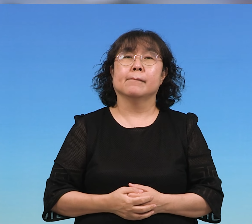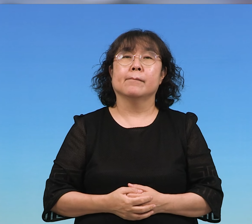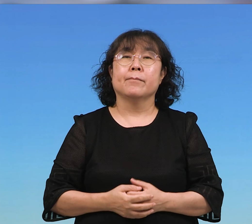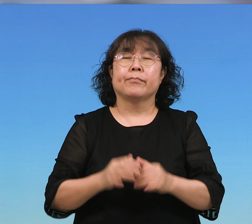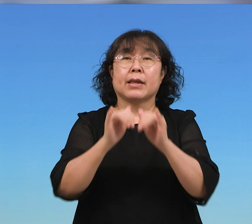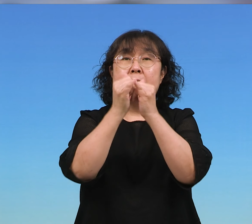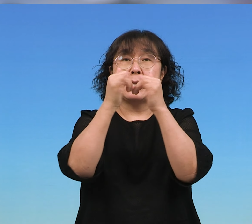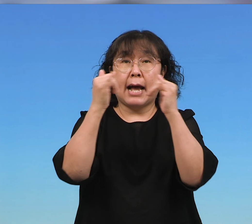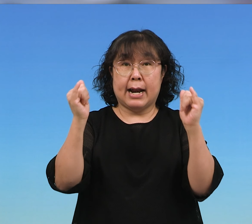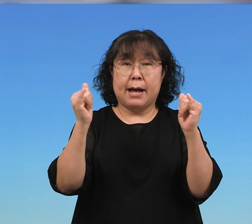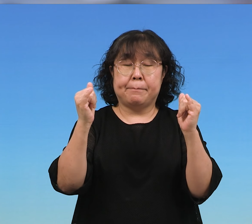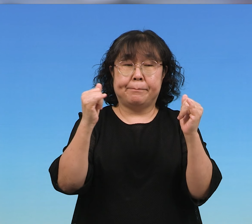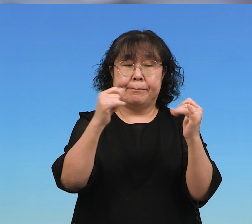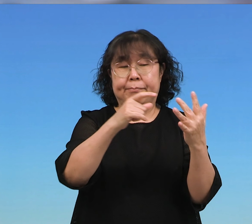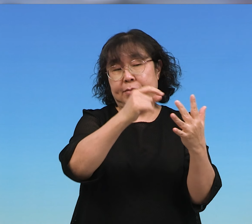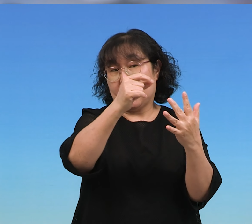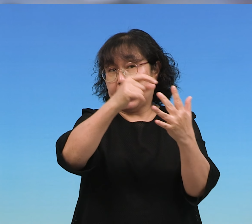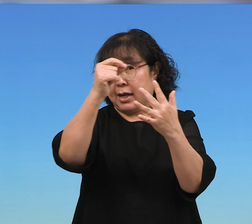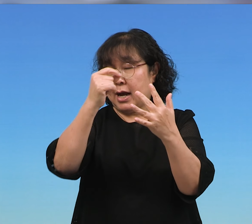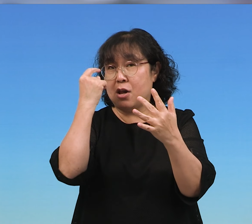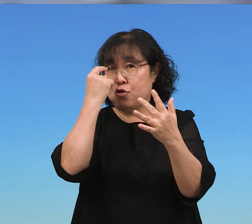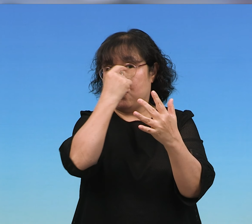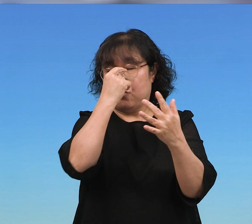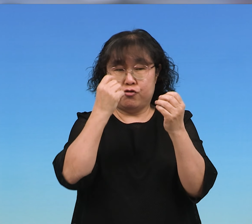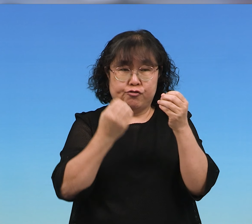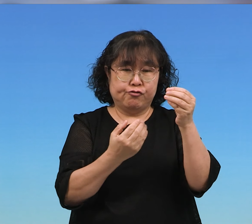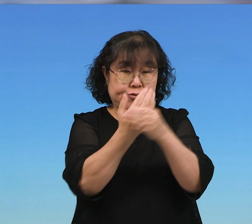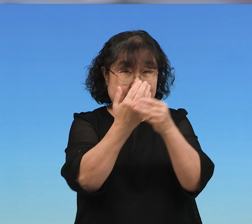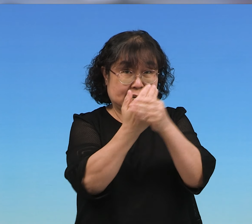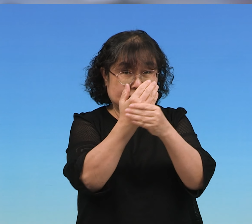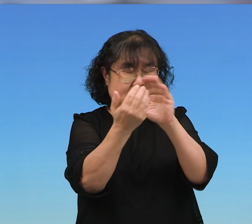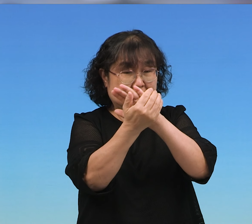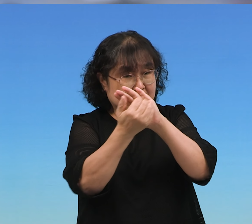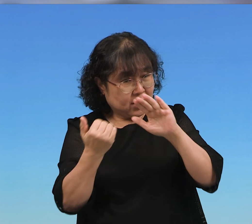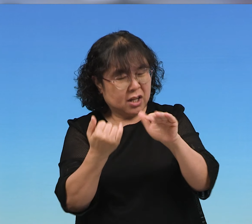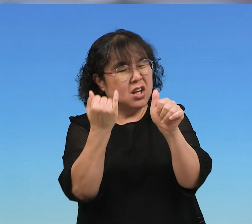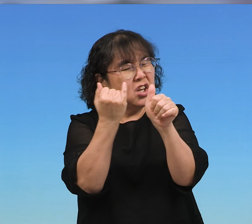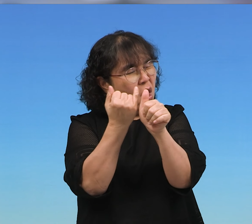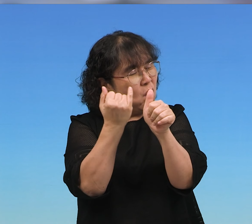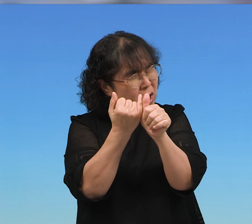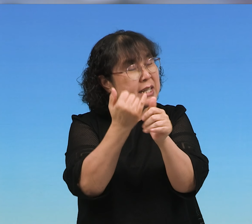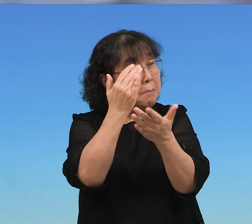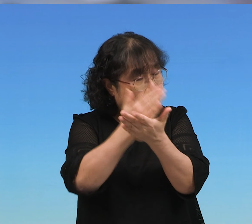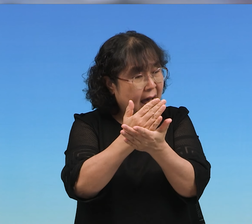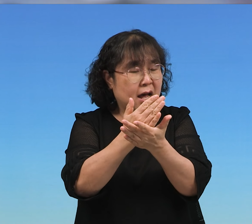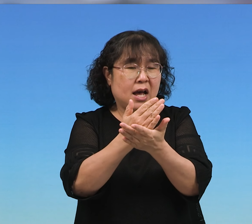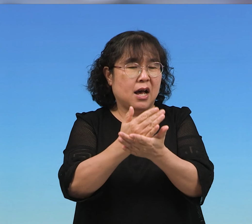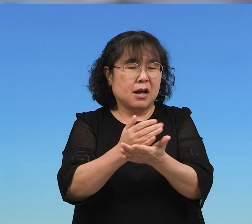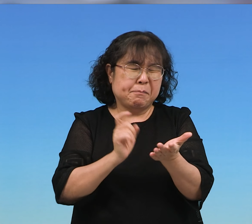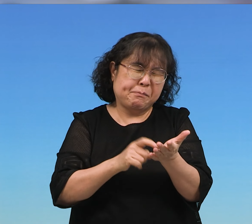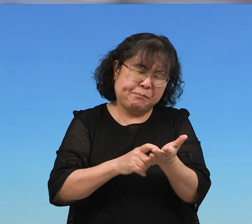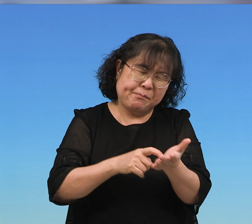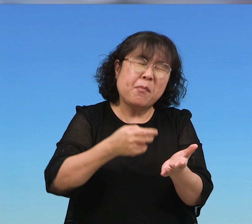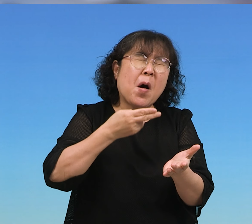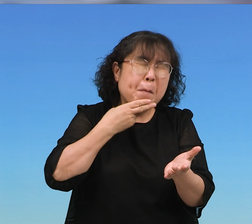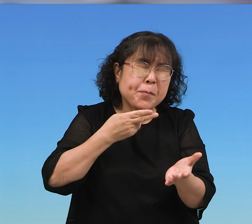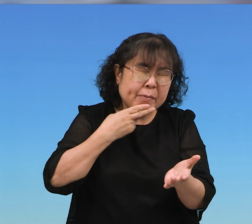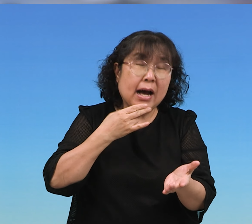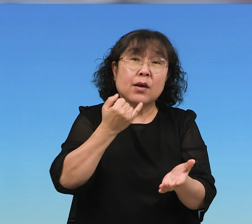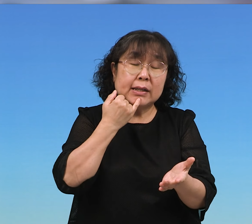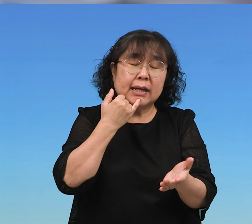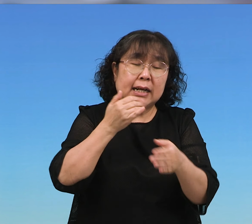그래서 저는요, 사람을 고를 안목이 생기기 전에는 결혼하지 마라 그래요. 우리 집 애들 보고도 절대 서둘지 말라